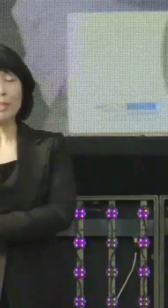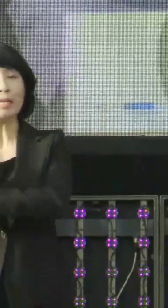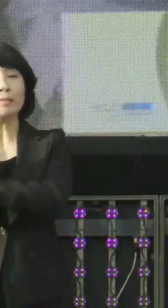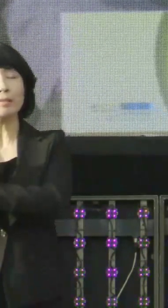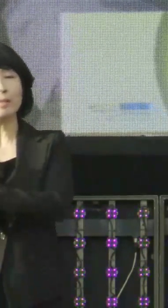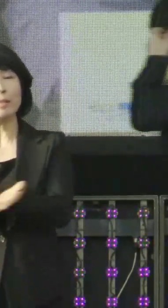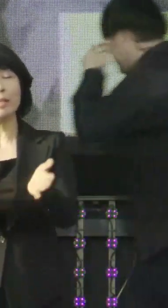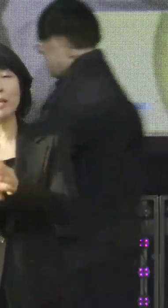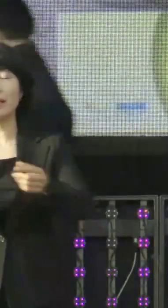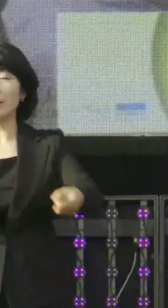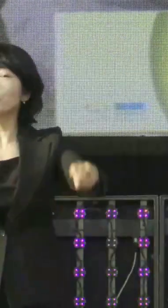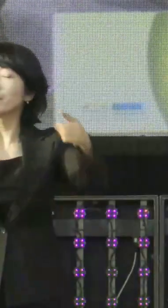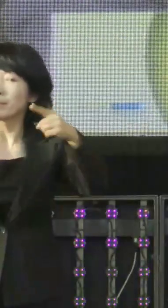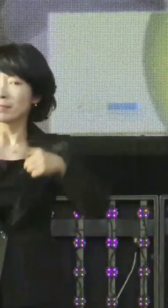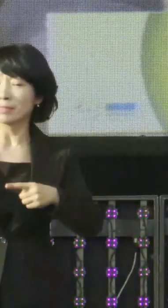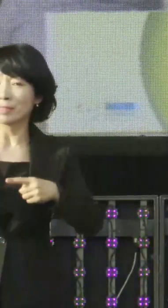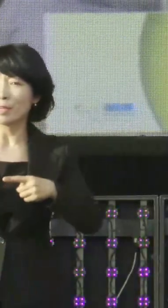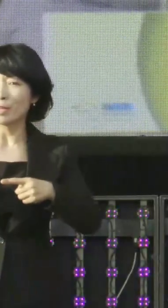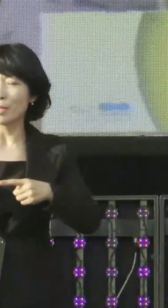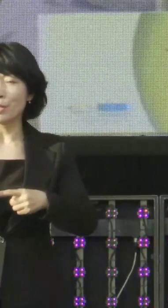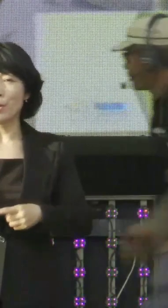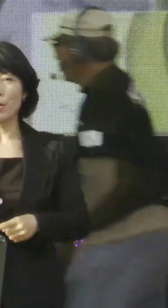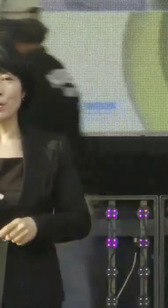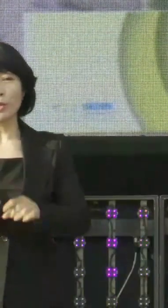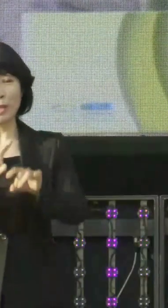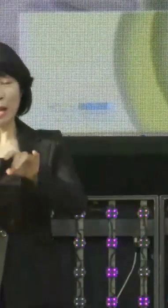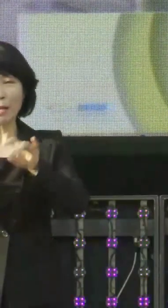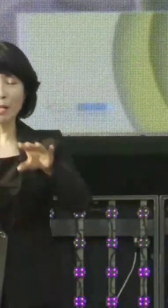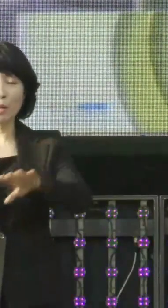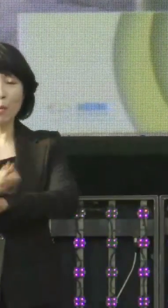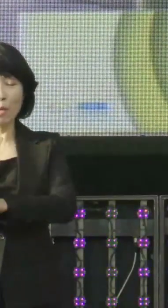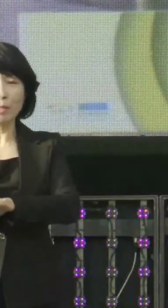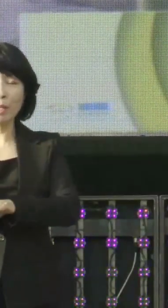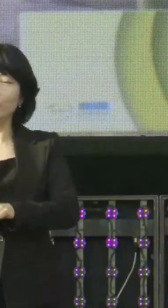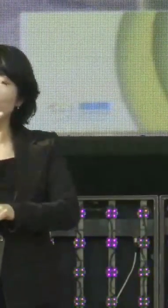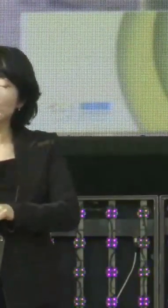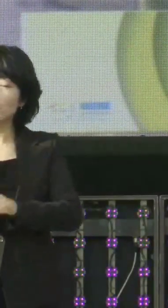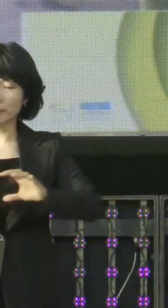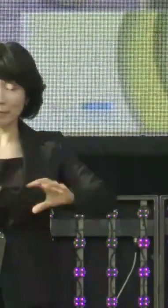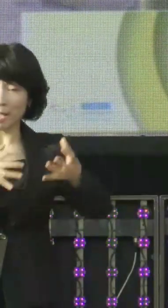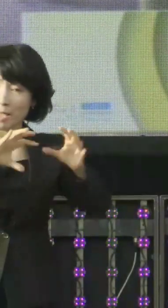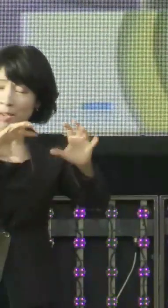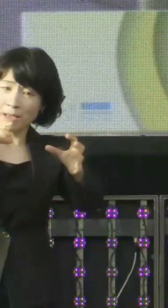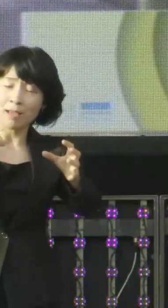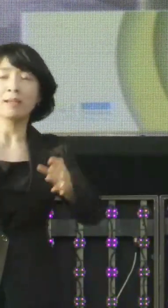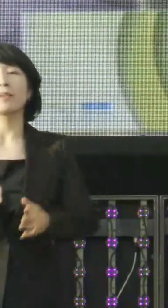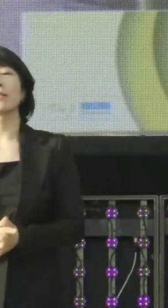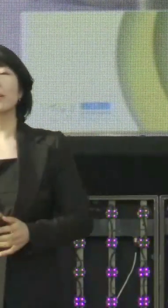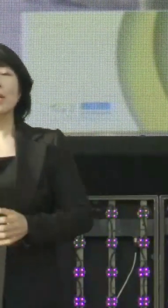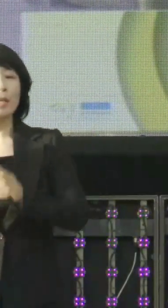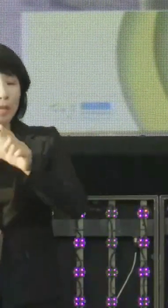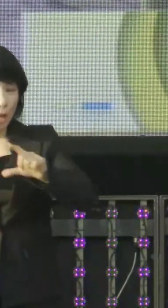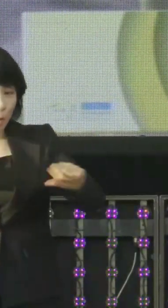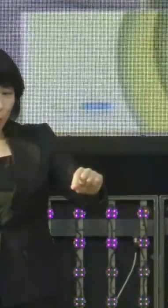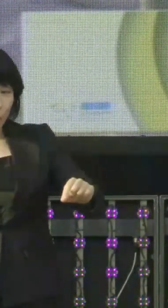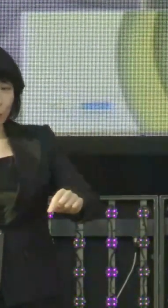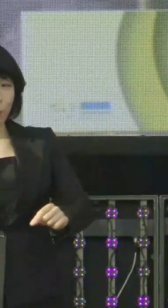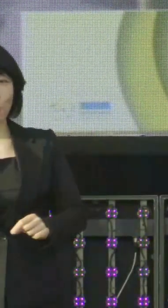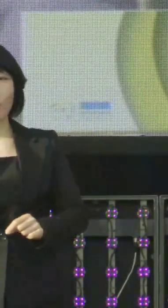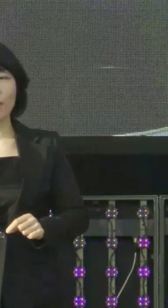있도록 참석해 주신 국외 교류도시인 프랑스 리모주시, 일본